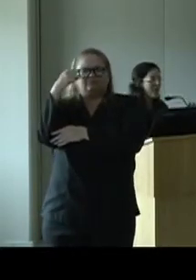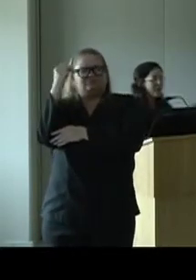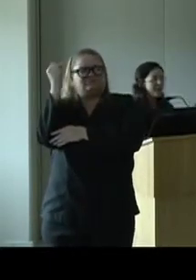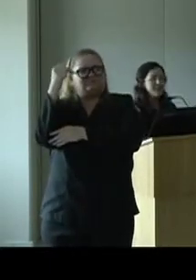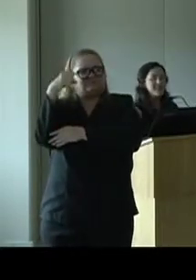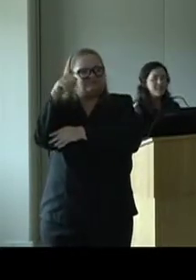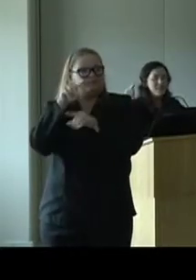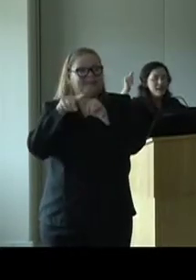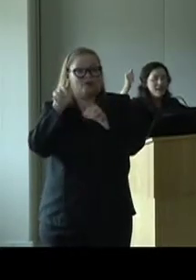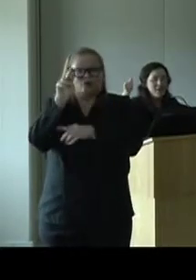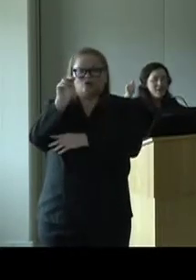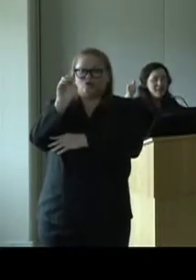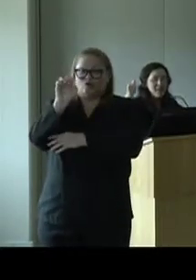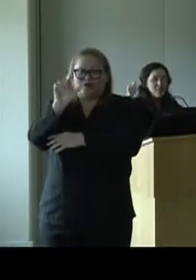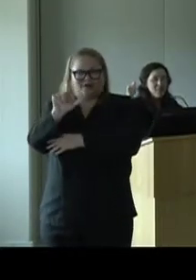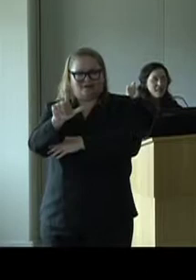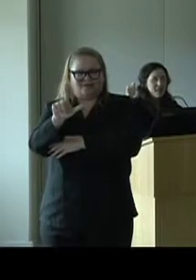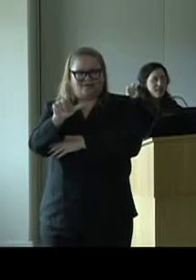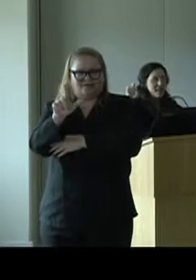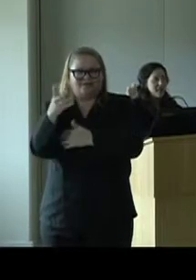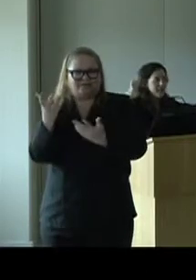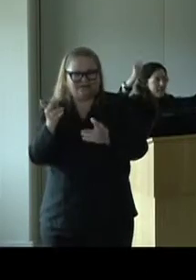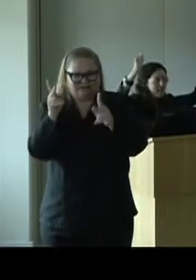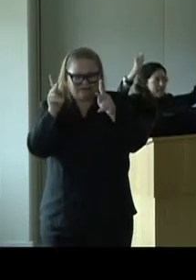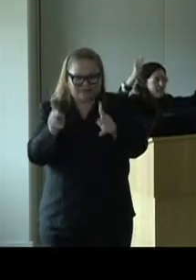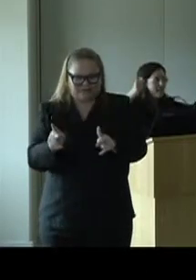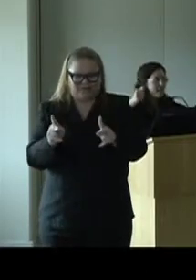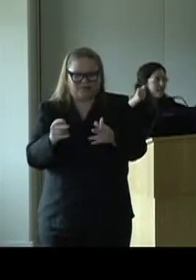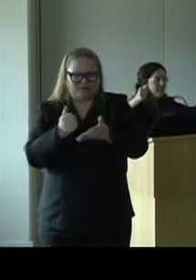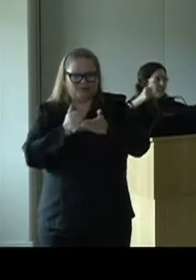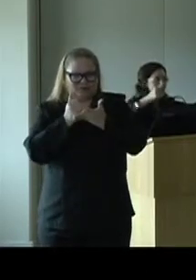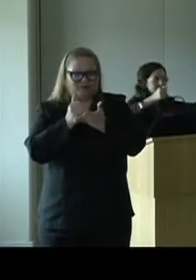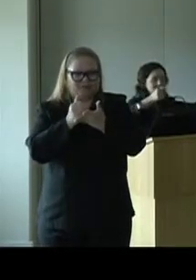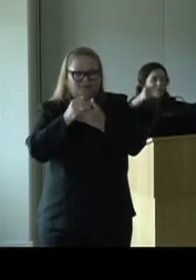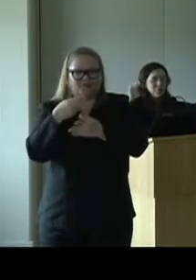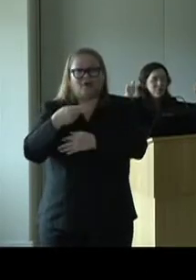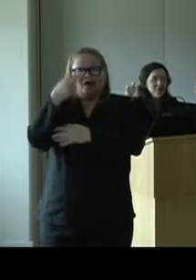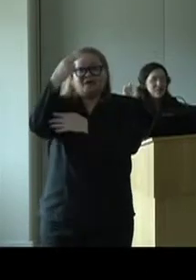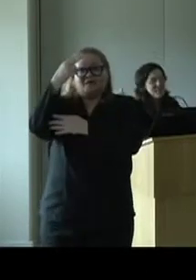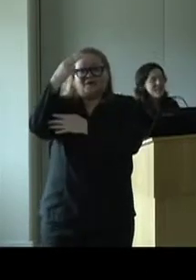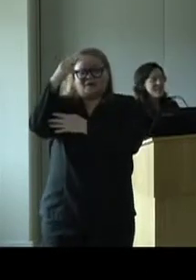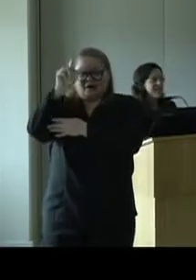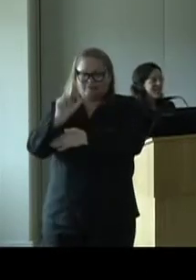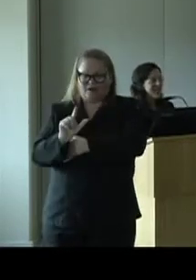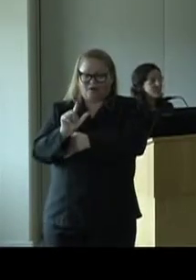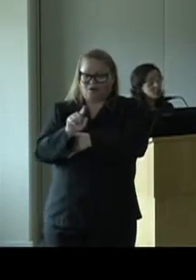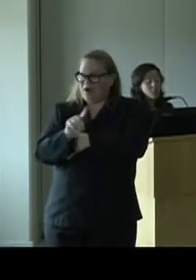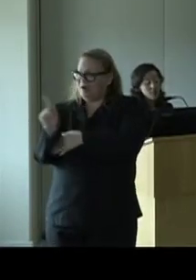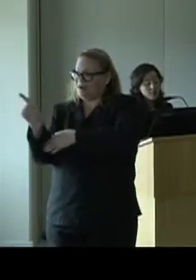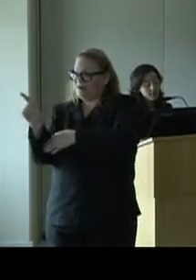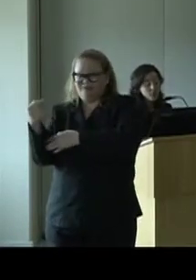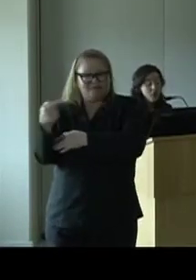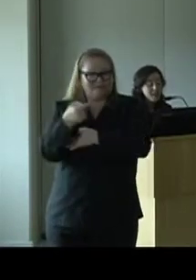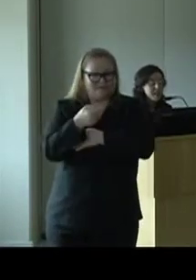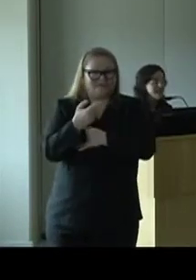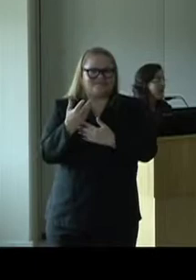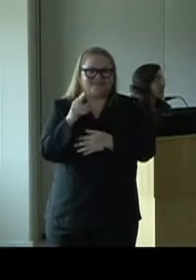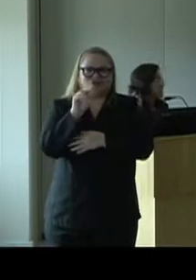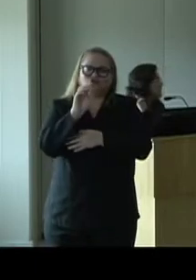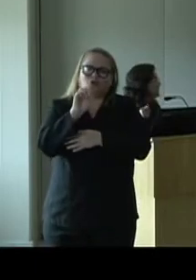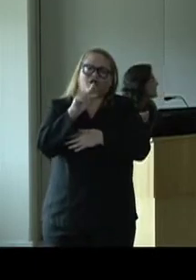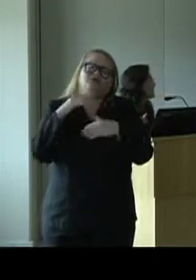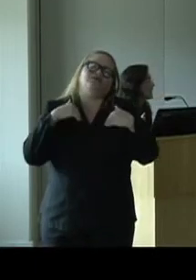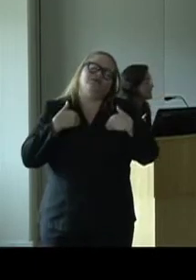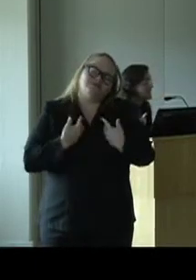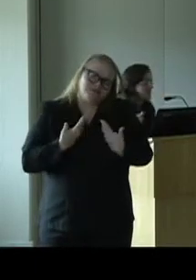tenía a Noel, que se paraba con el lienzo y él le decía arriba, abajo, un lado, al otro, y Noel le movía el lienzo. Lo que pasa es que Noel se